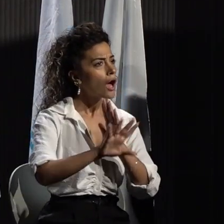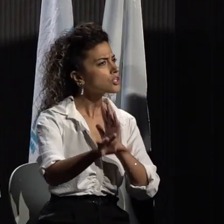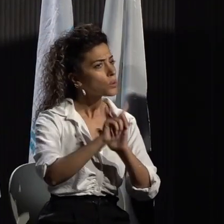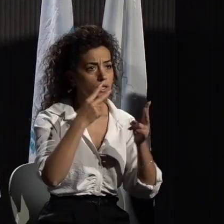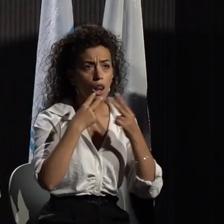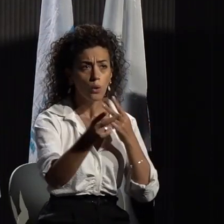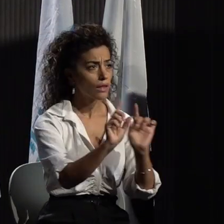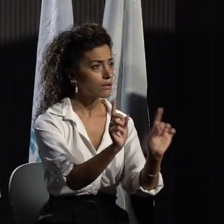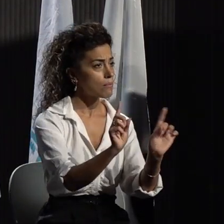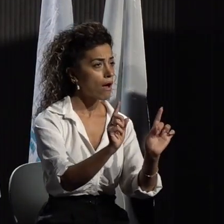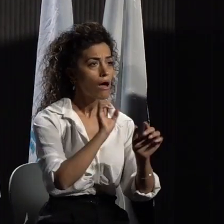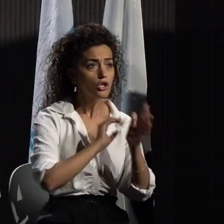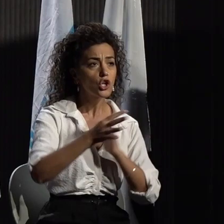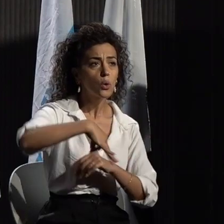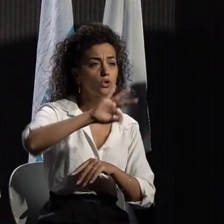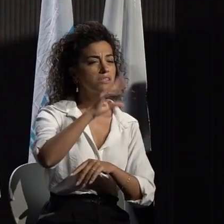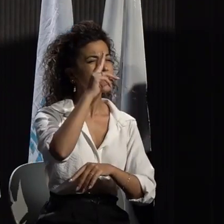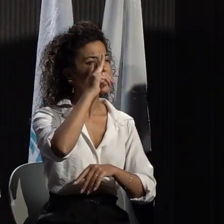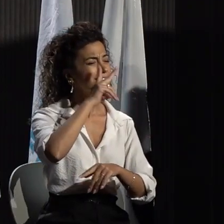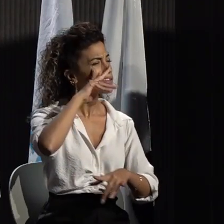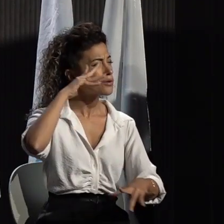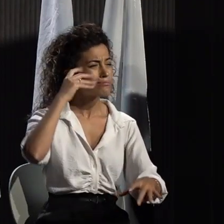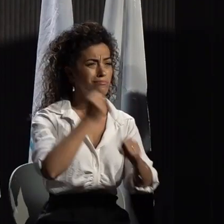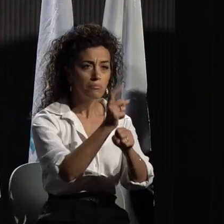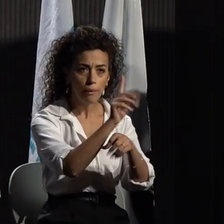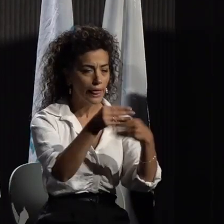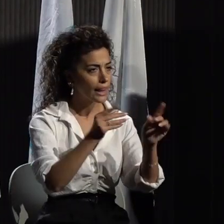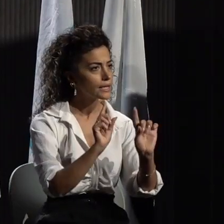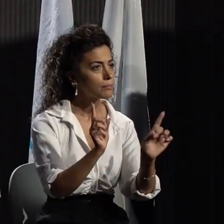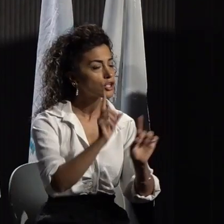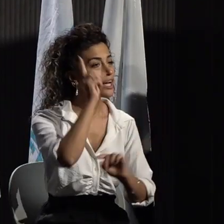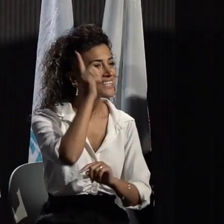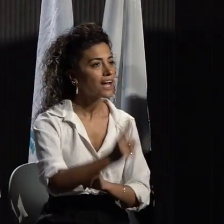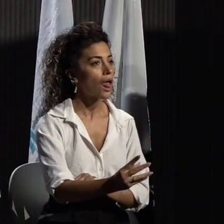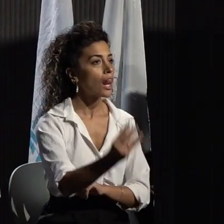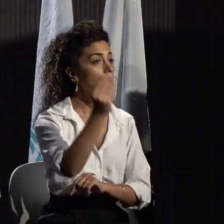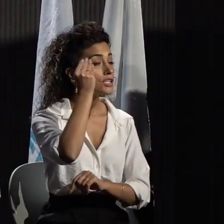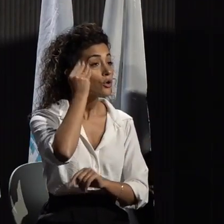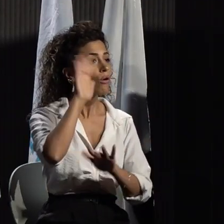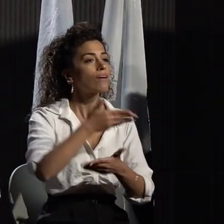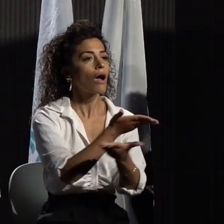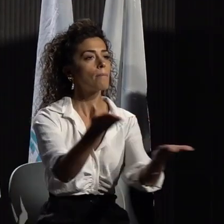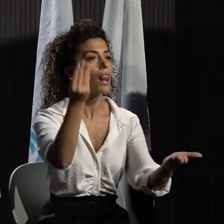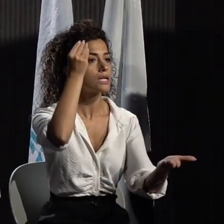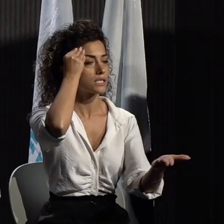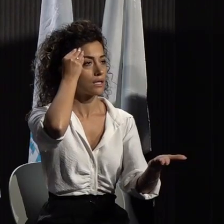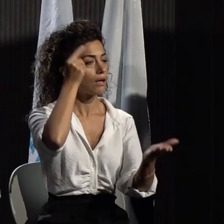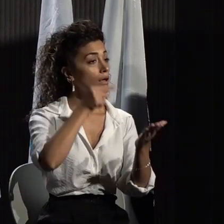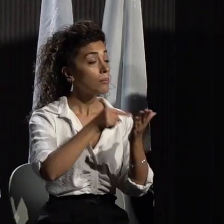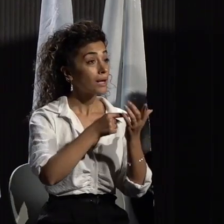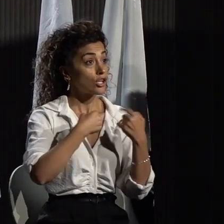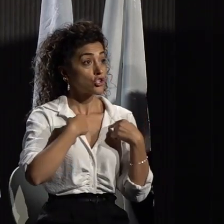נקמה אלא של ניסיון תקיף ובלתי מתפשר לזכור ולהזכיר שאין לנו רשות